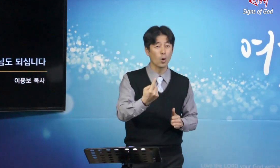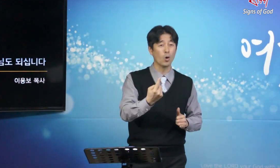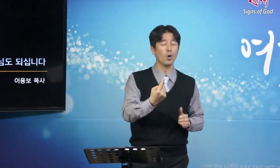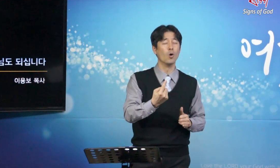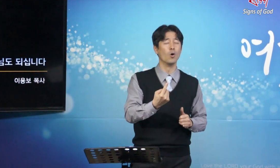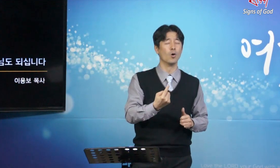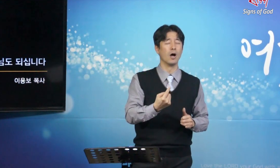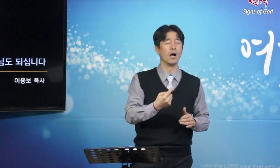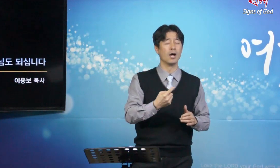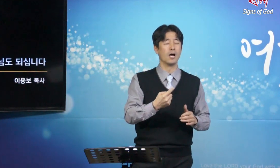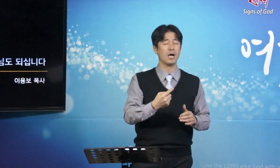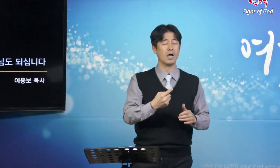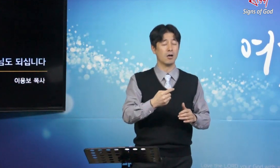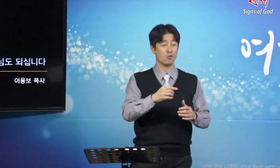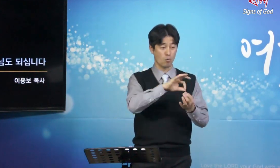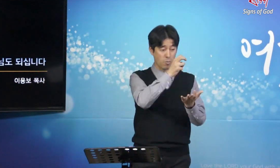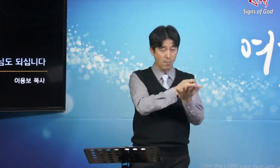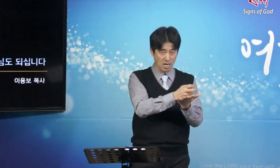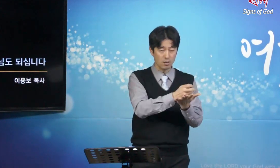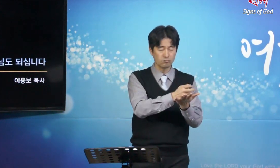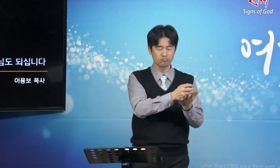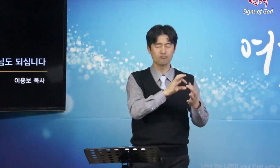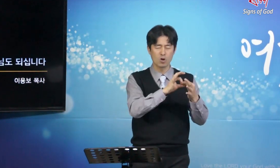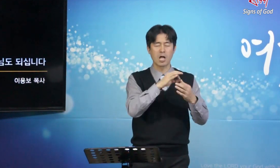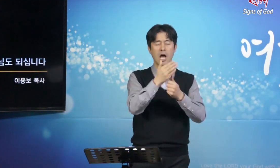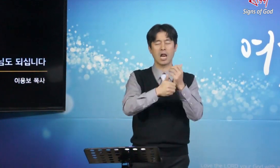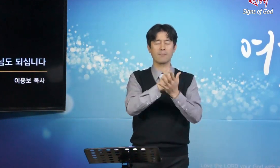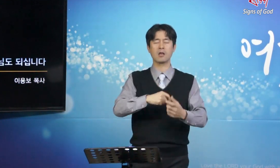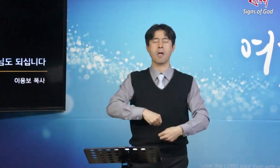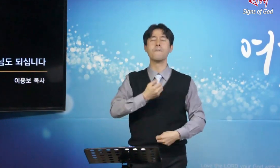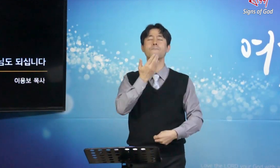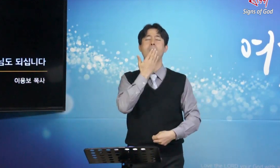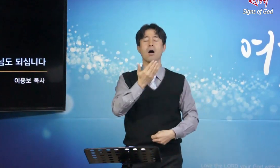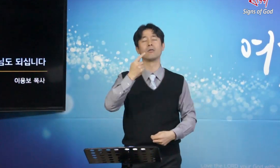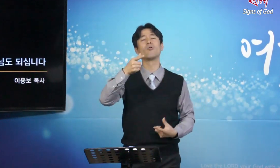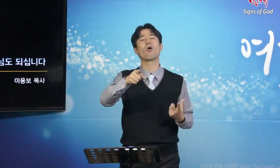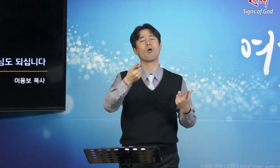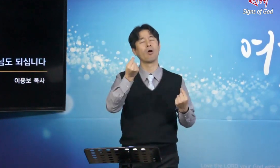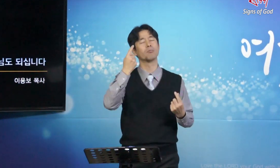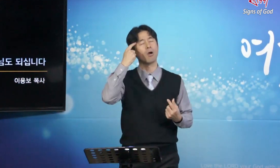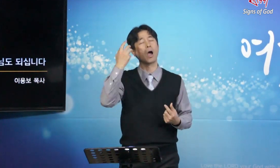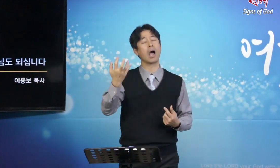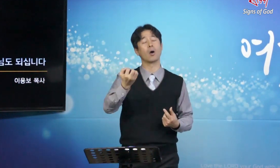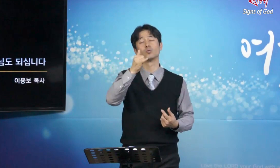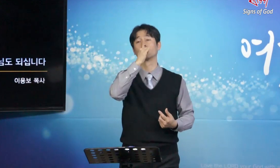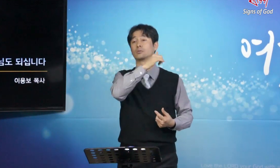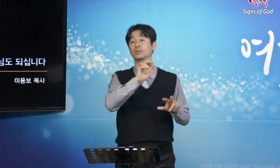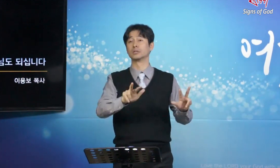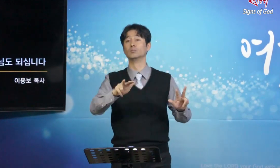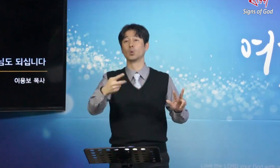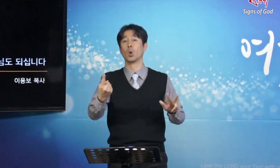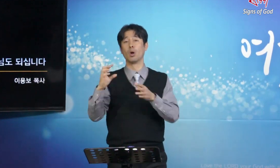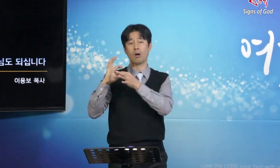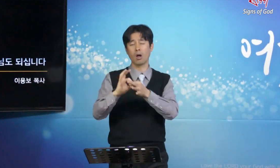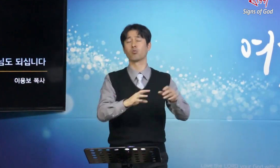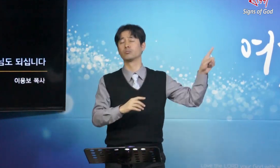물론 유대인들도 율법을 통해서 하나님이 의롭다